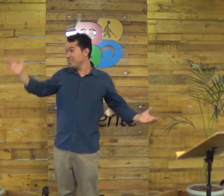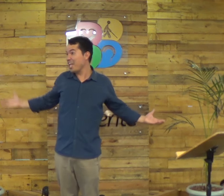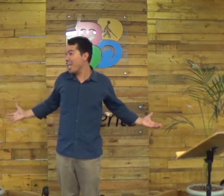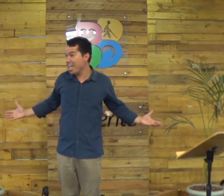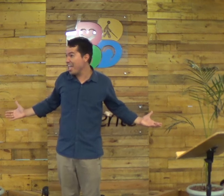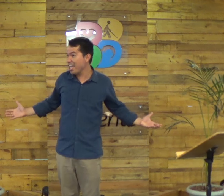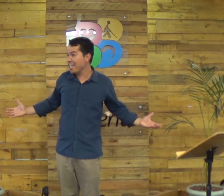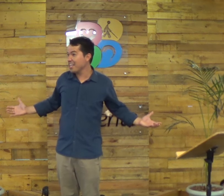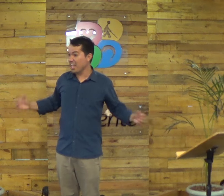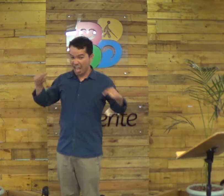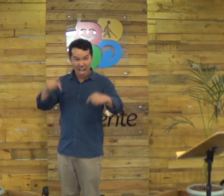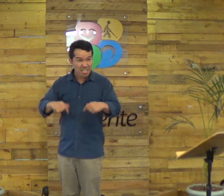não sabia, né?